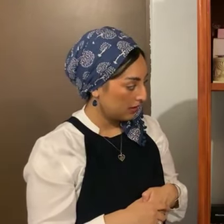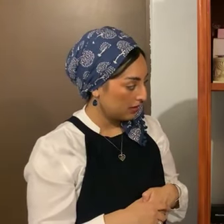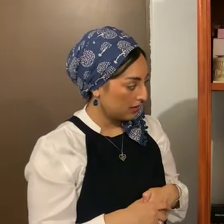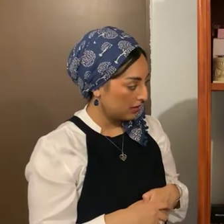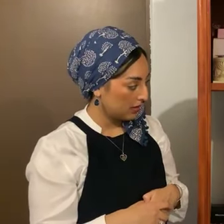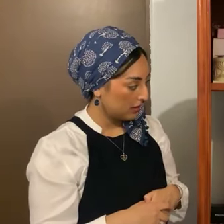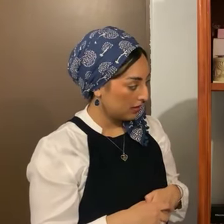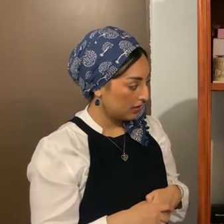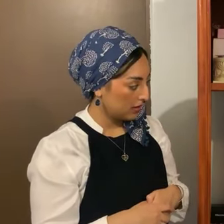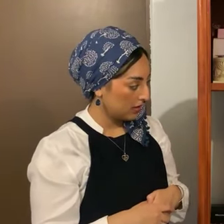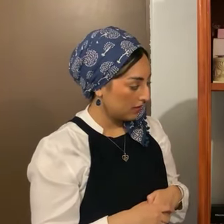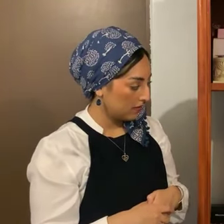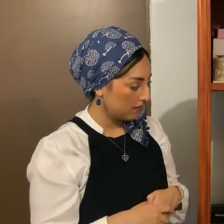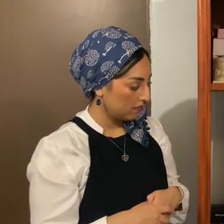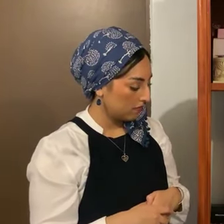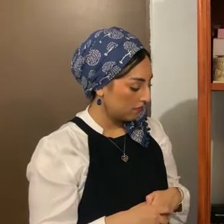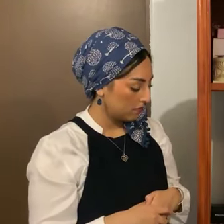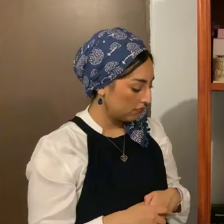Ahora,